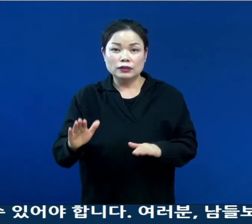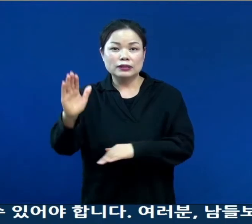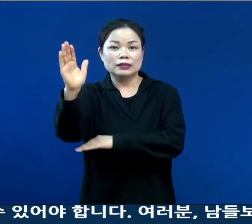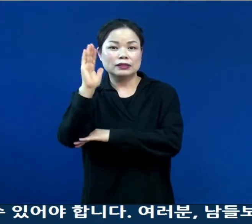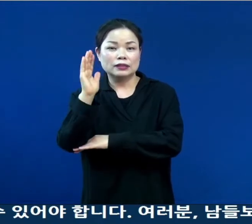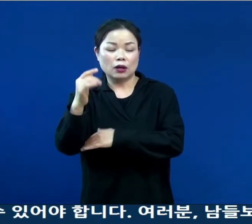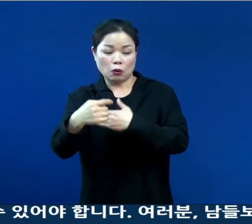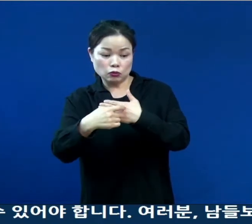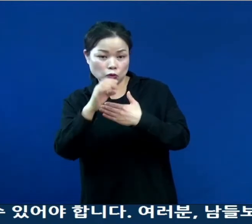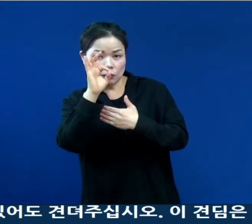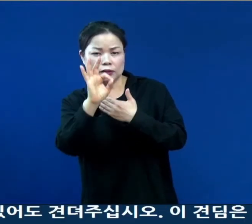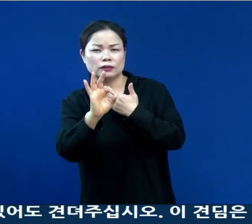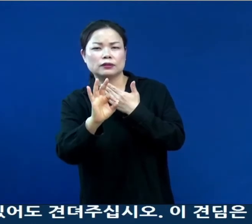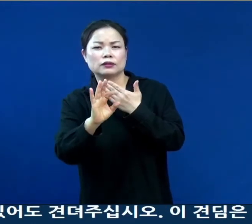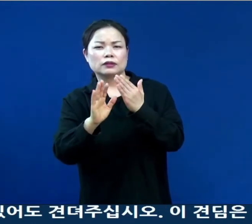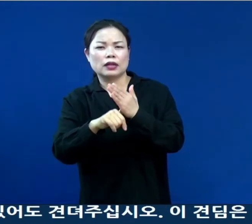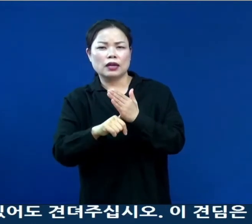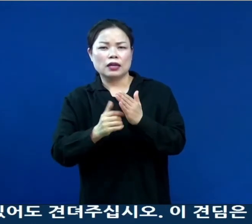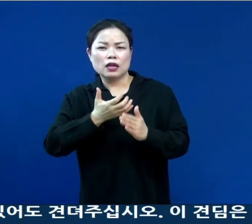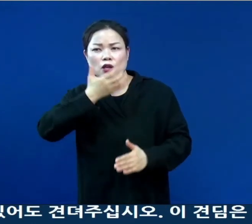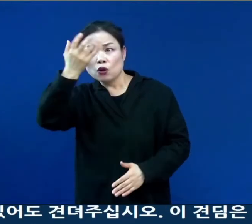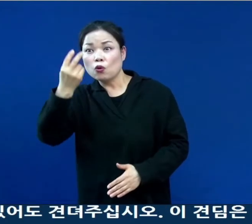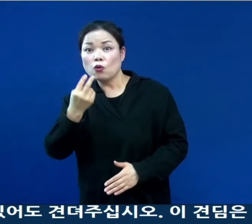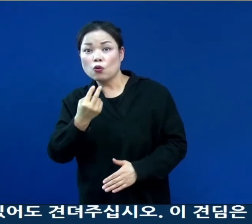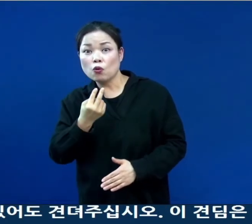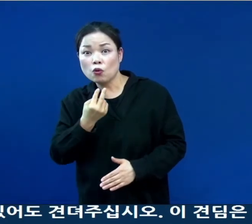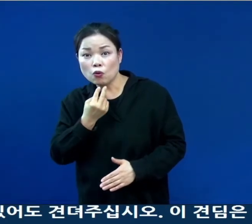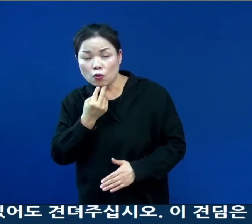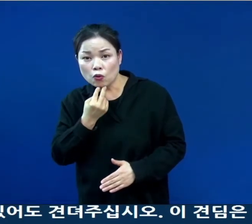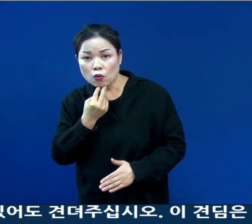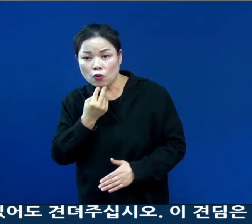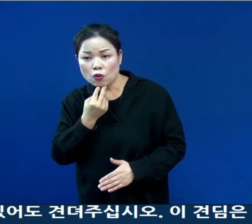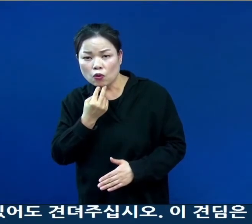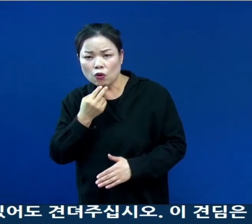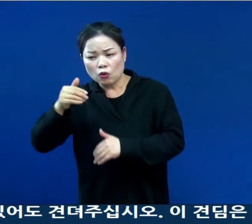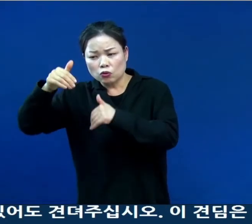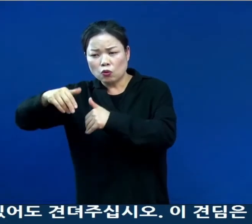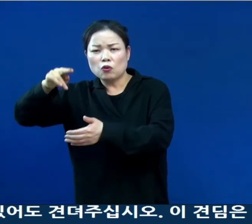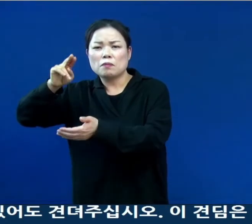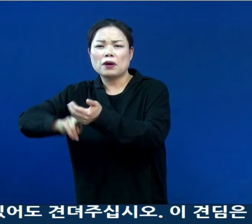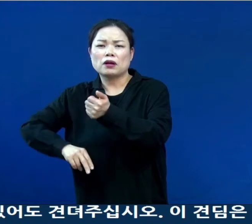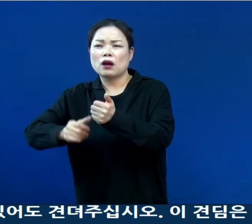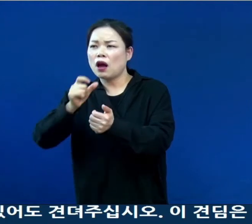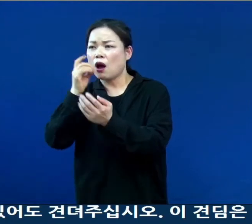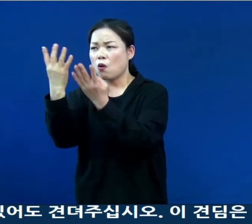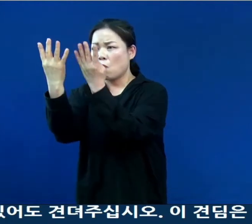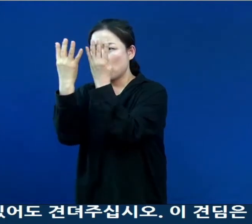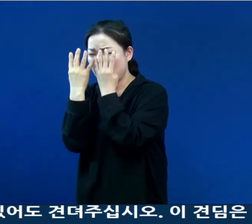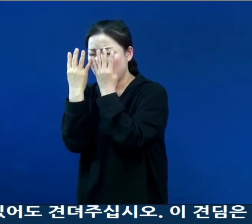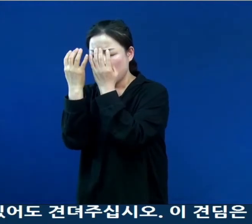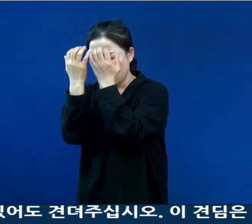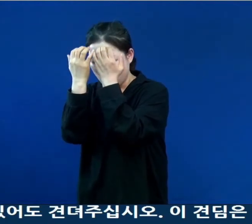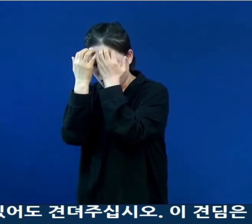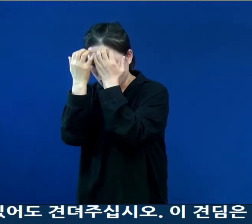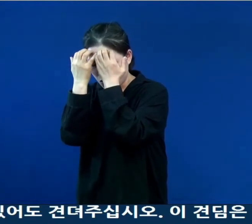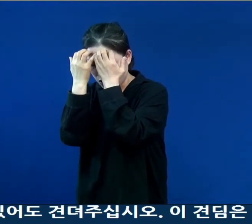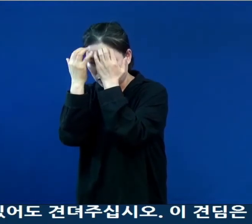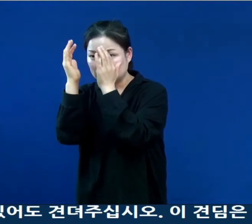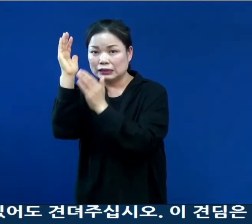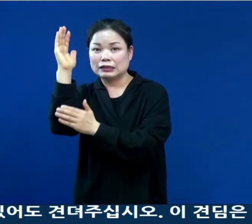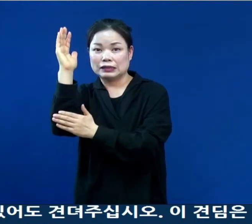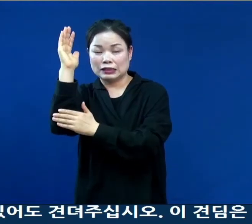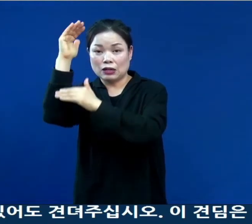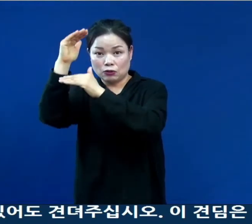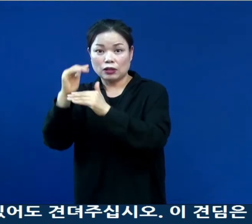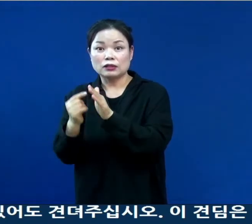이야기는 겉으로 보면 요셉이 애매히 노예로 팔리고 옥에 갇히고 고난을 당하는 이야기로